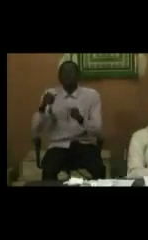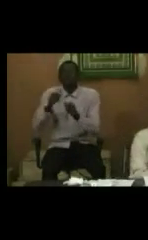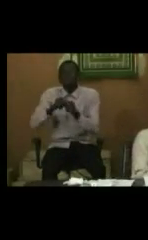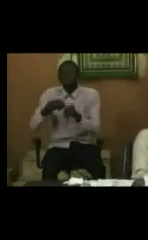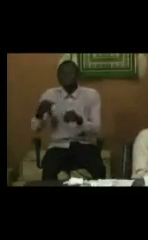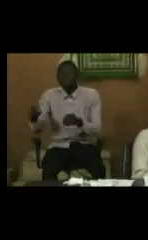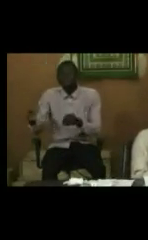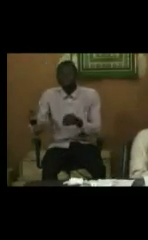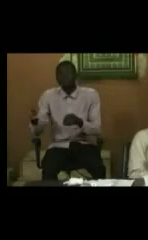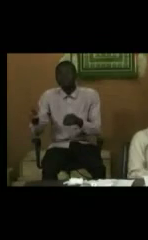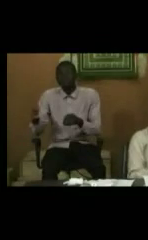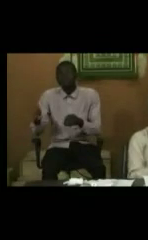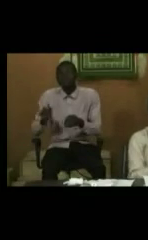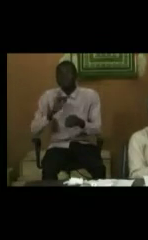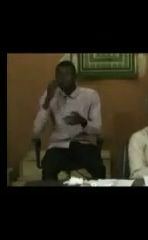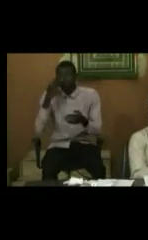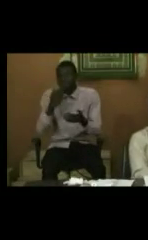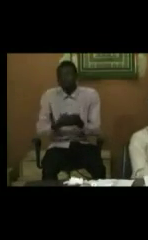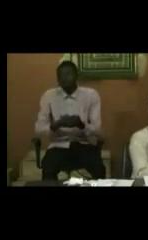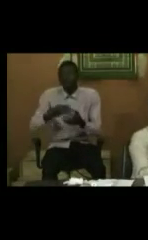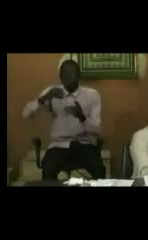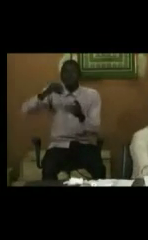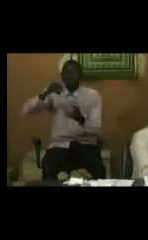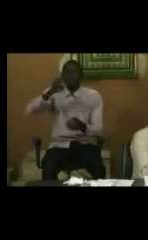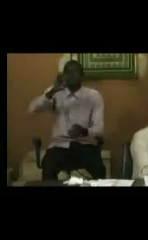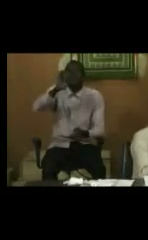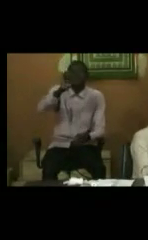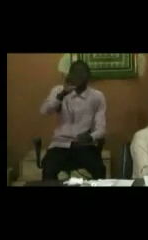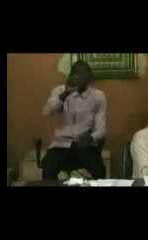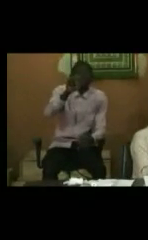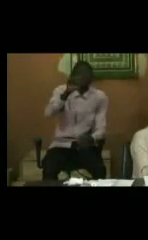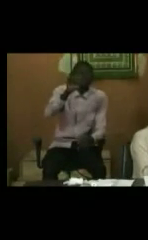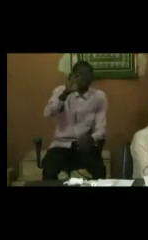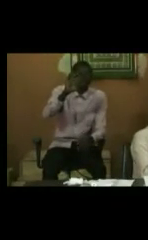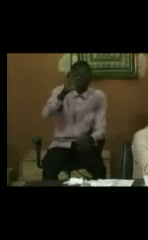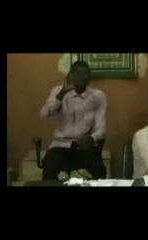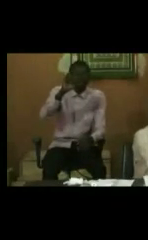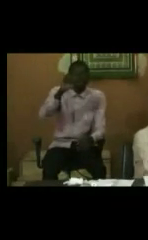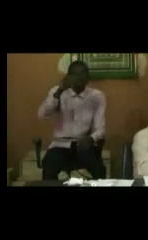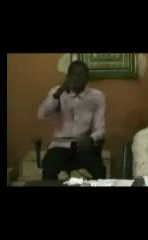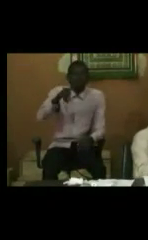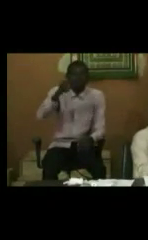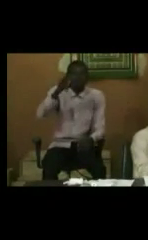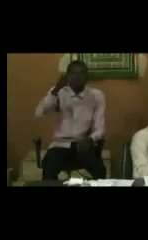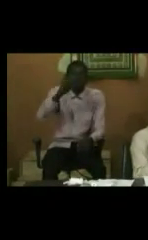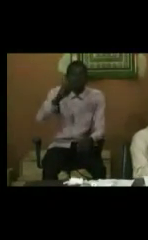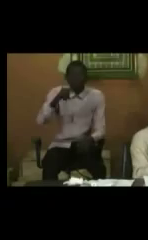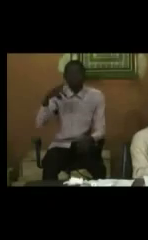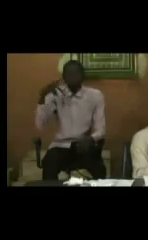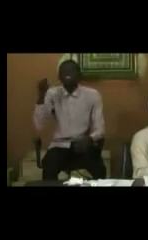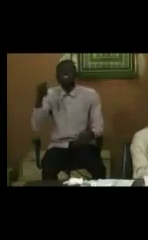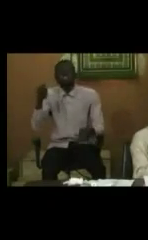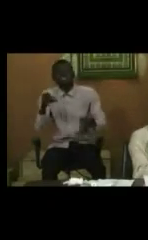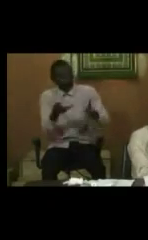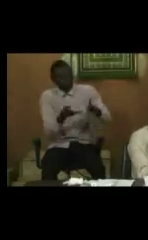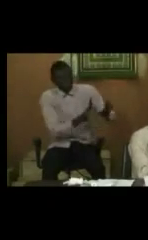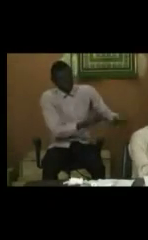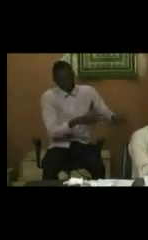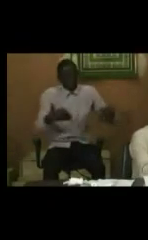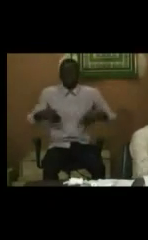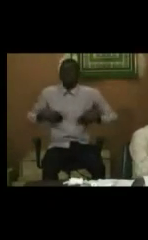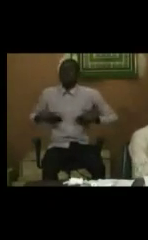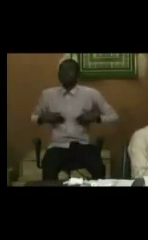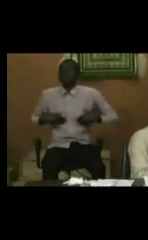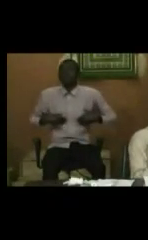ayafi ila an yakuna maita afi ko jokun bete moriyin n to lo francesi mi